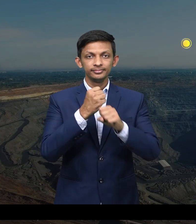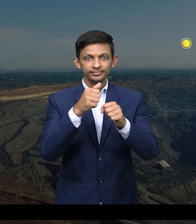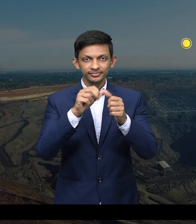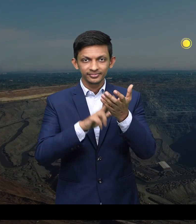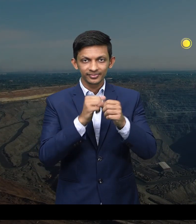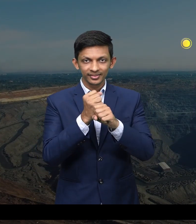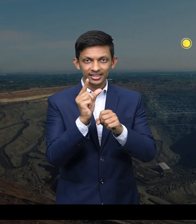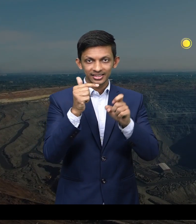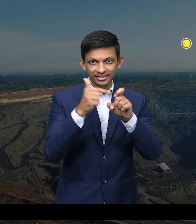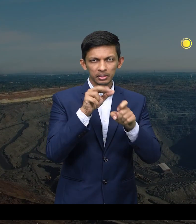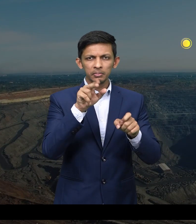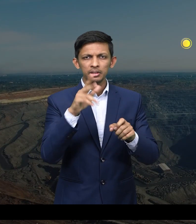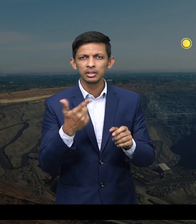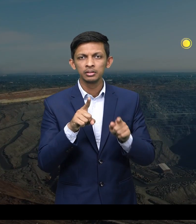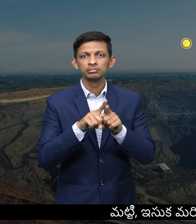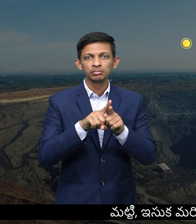గంగు